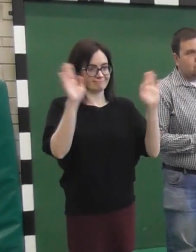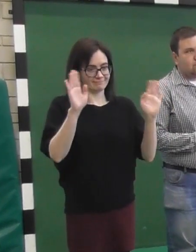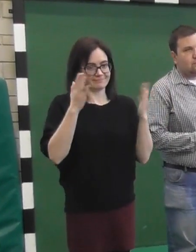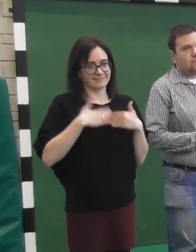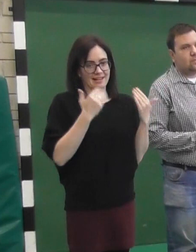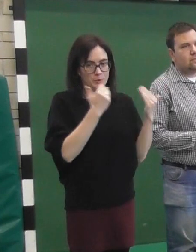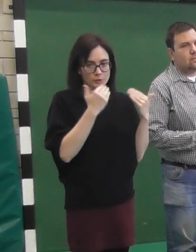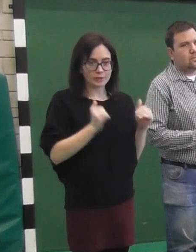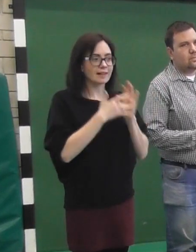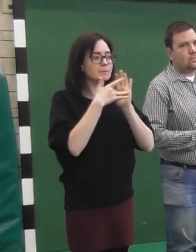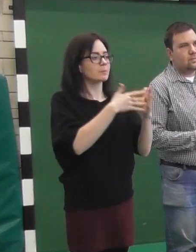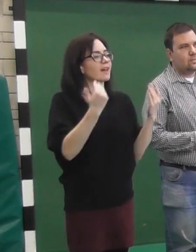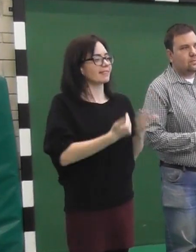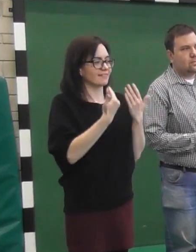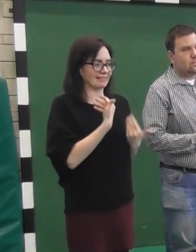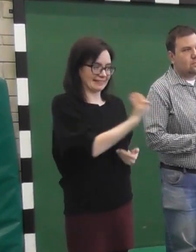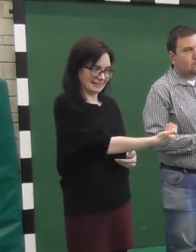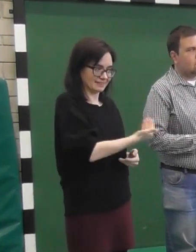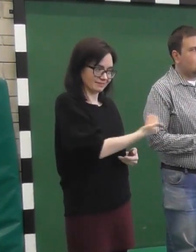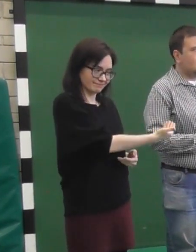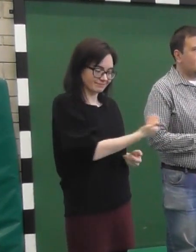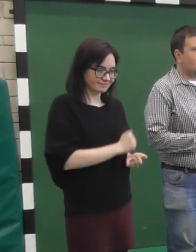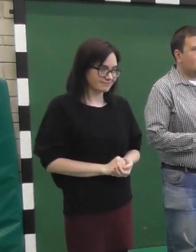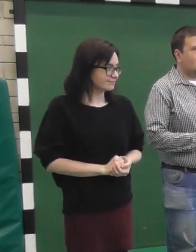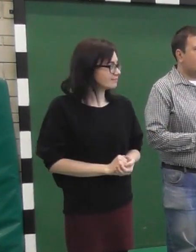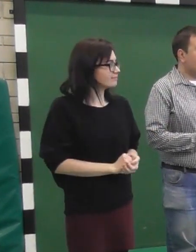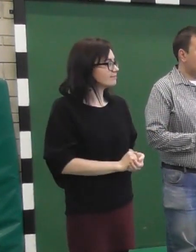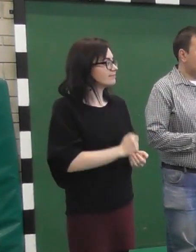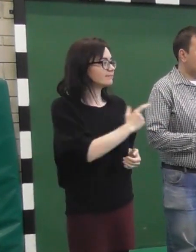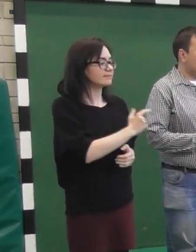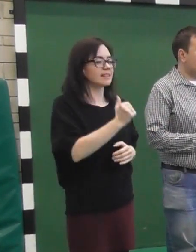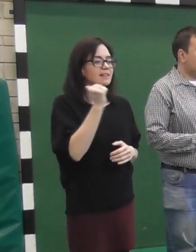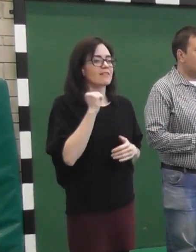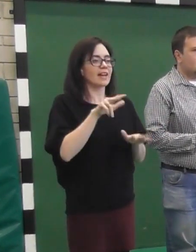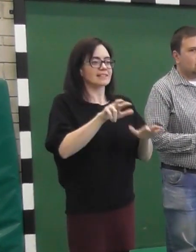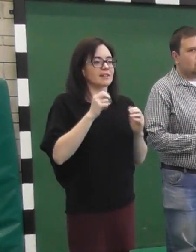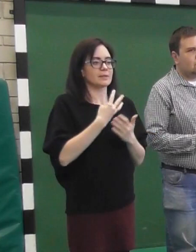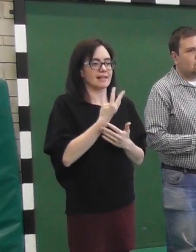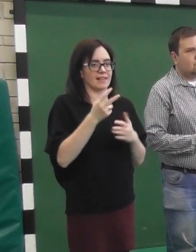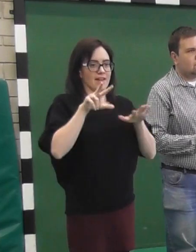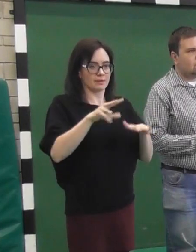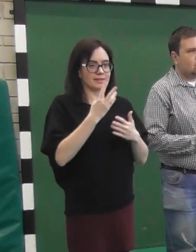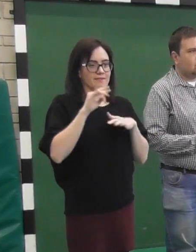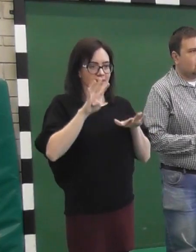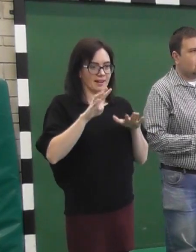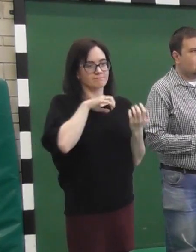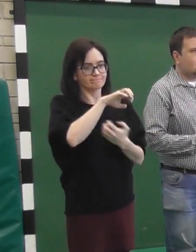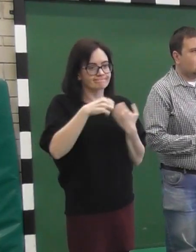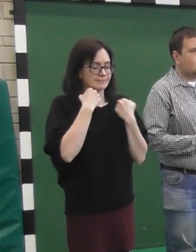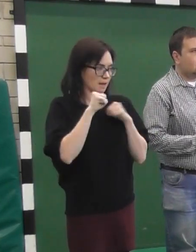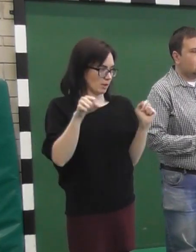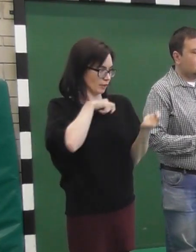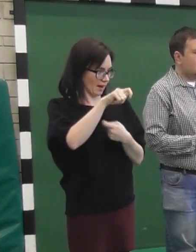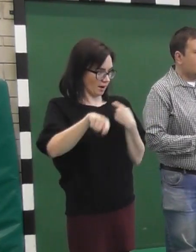köszönteni és bemutatni vendégeinket, akik tavaly az 1848-49-es forradalom és